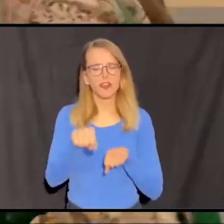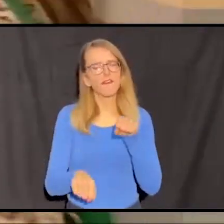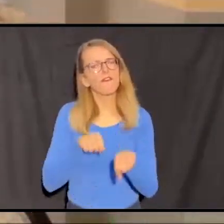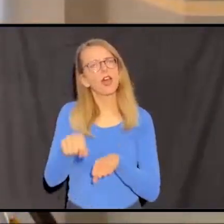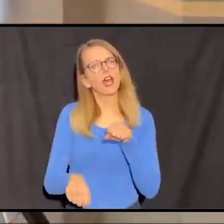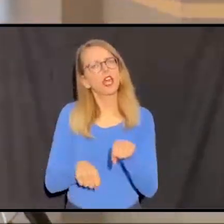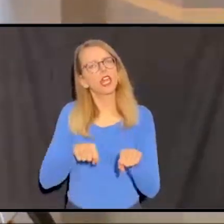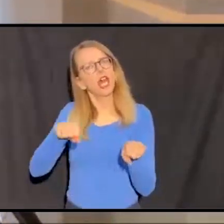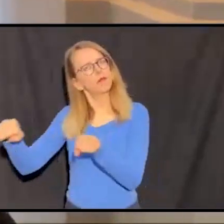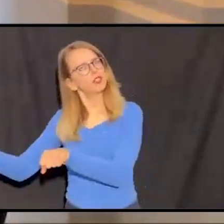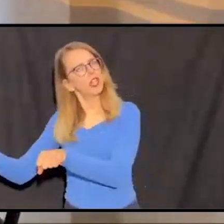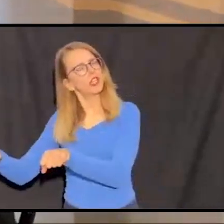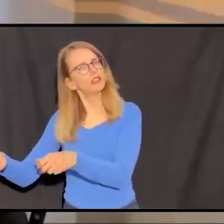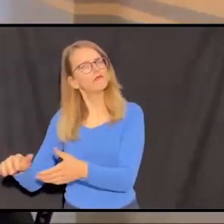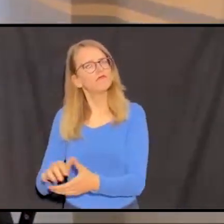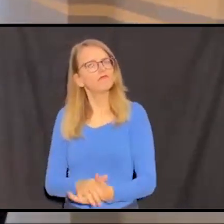abstellen